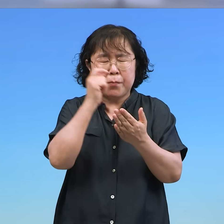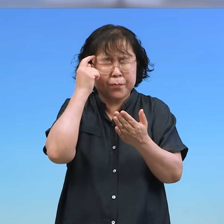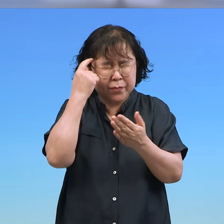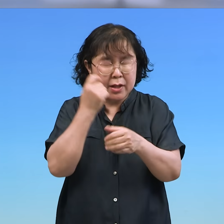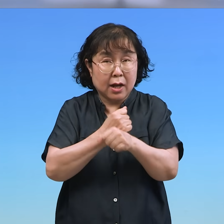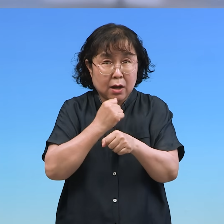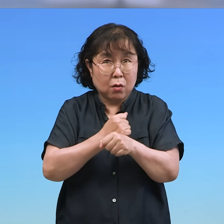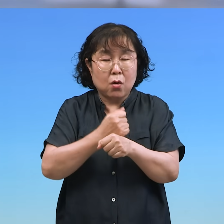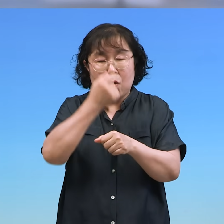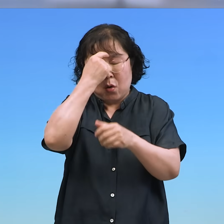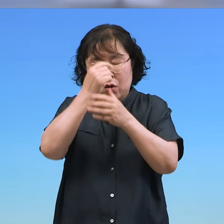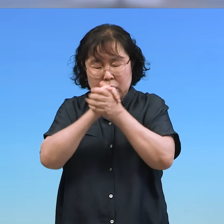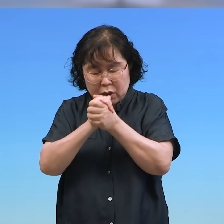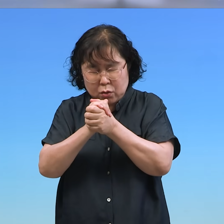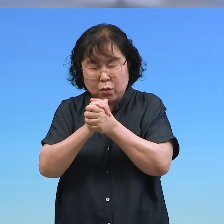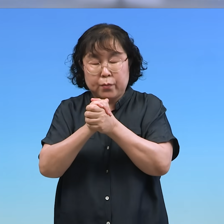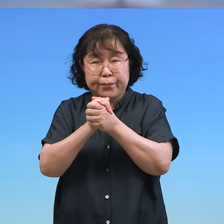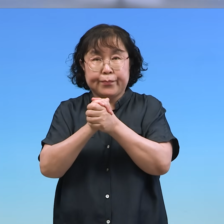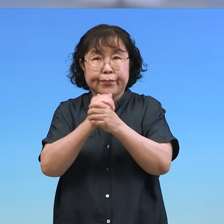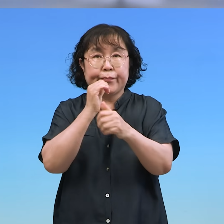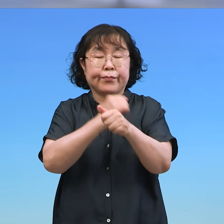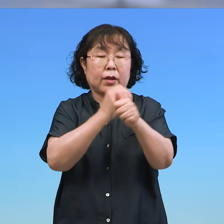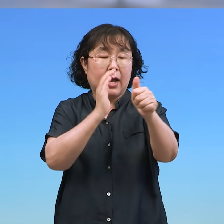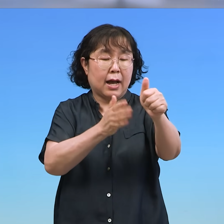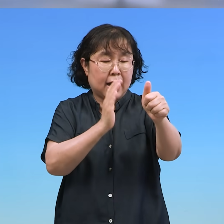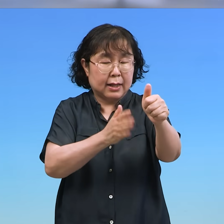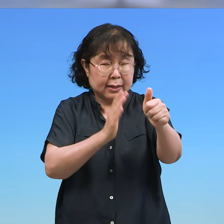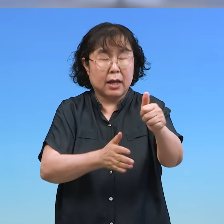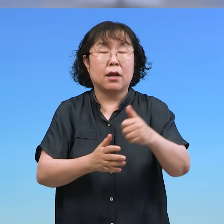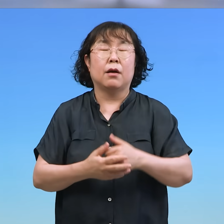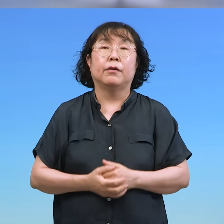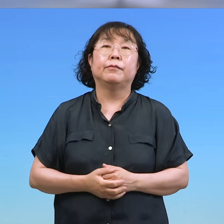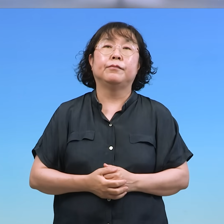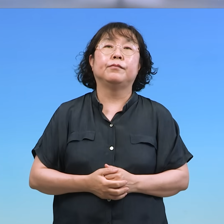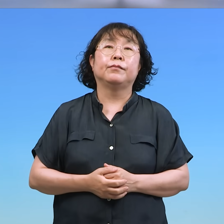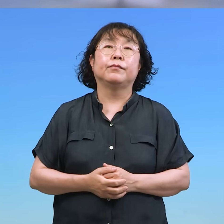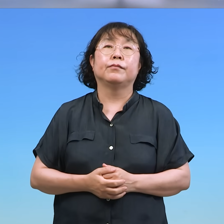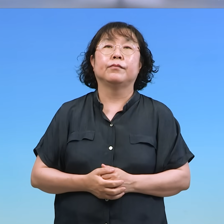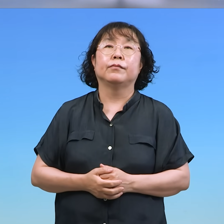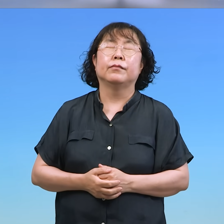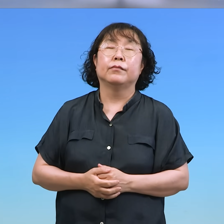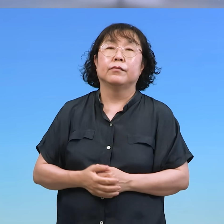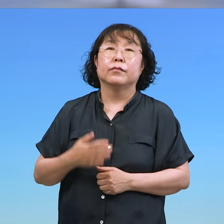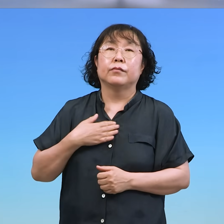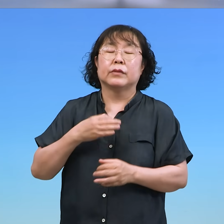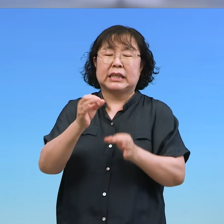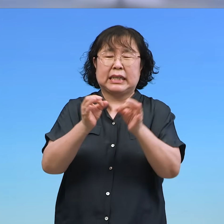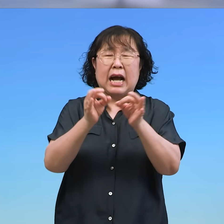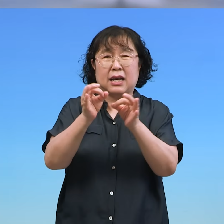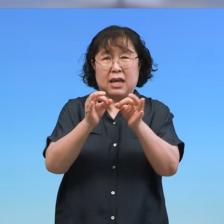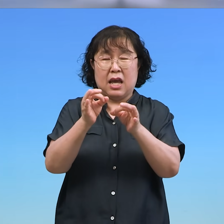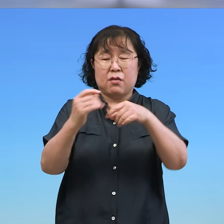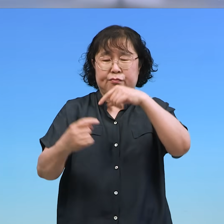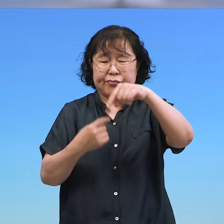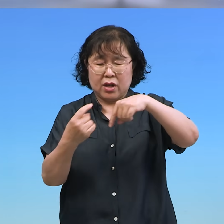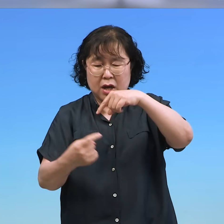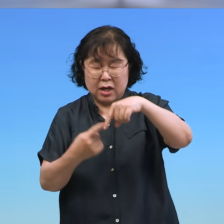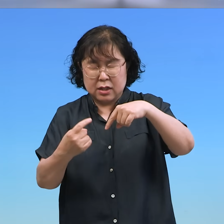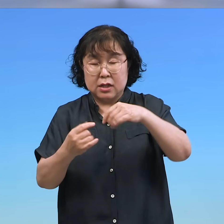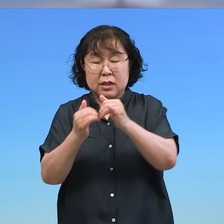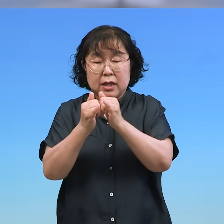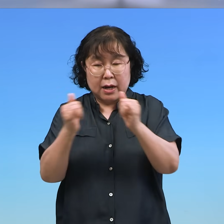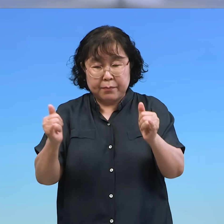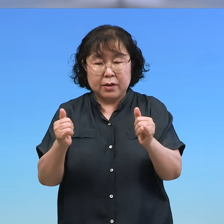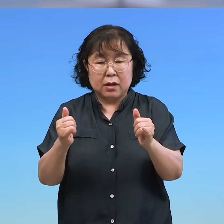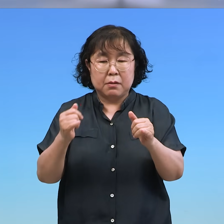아버지, 이 어두운 이 시대에 이게 지금 이게 저는 자영업자 성도님들을 위해서 진짜 계속 그 마음이